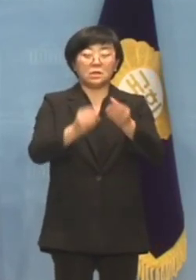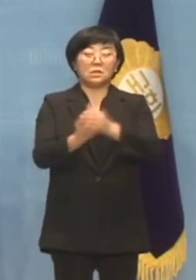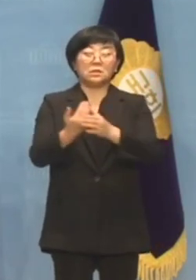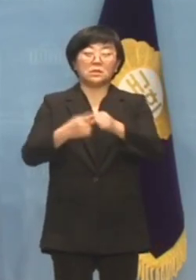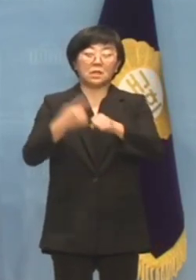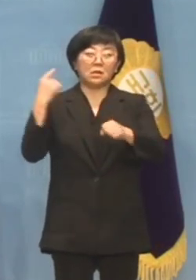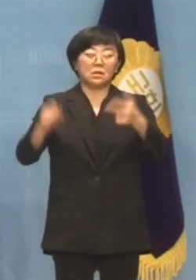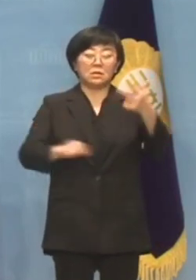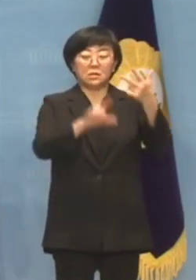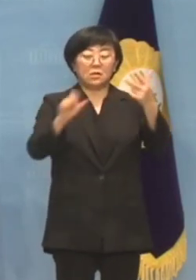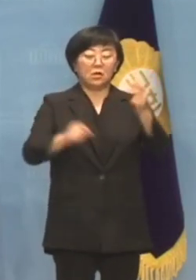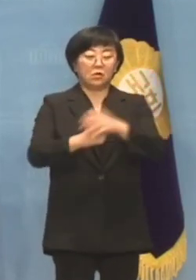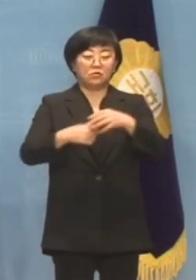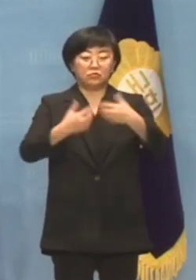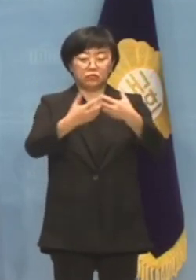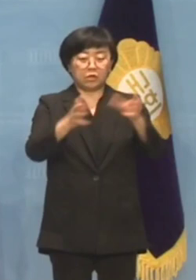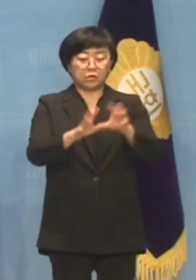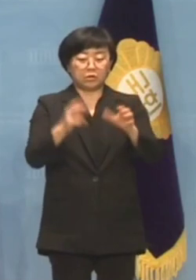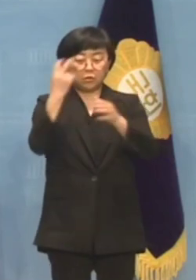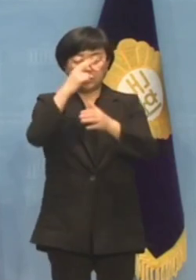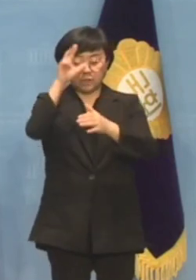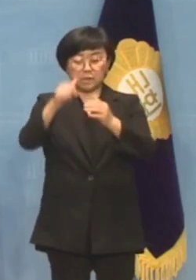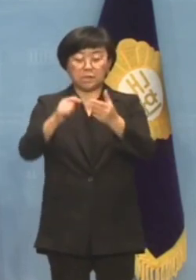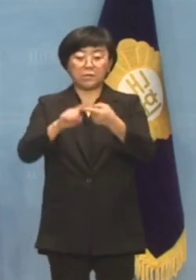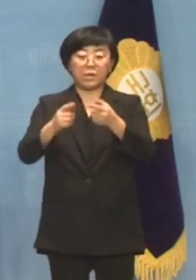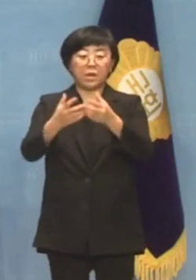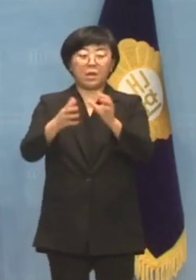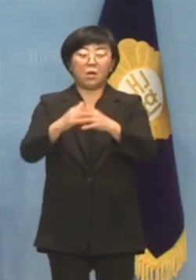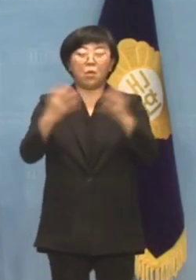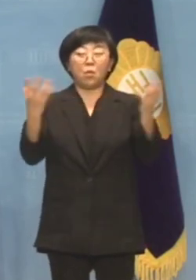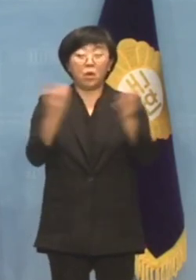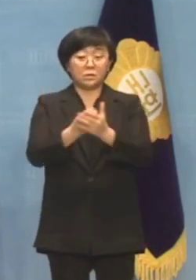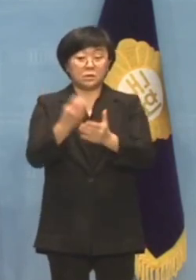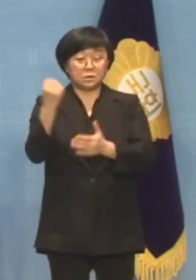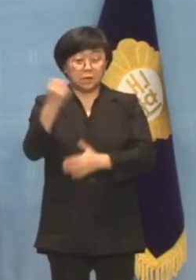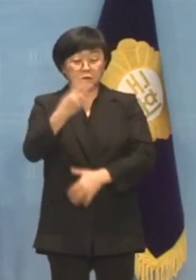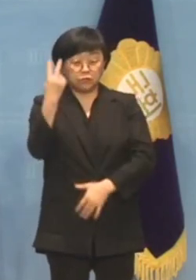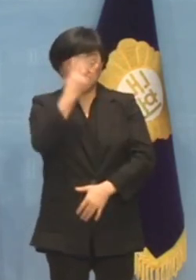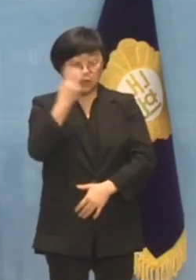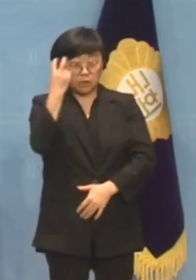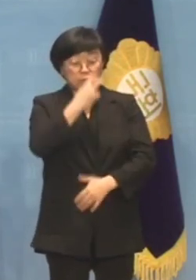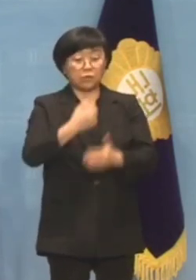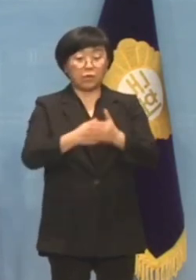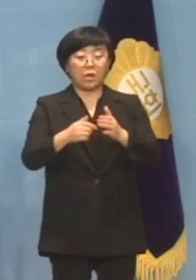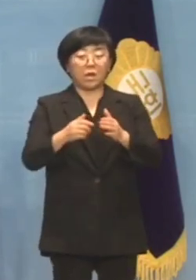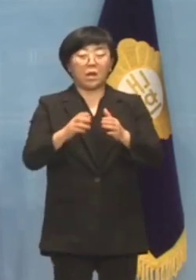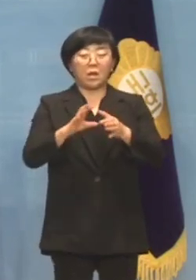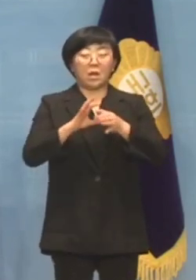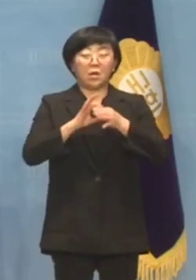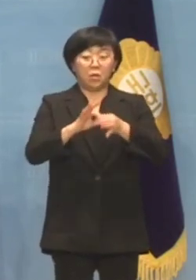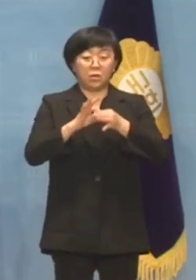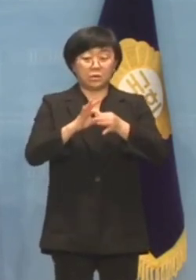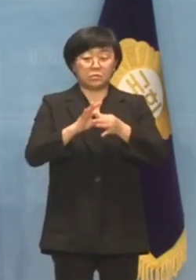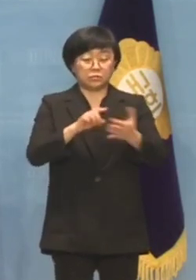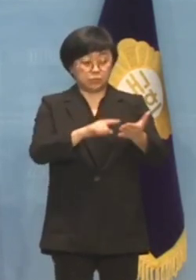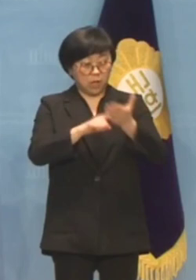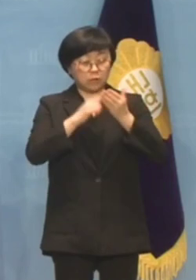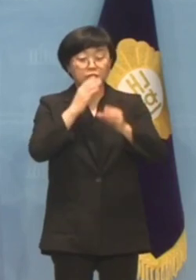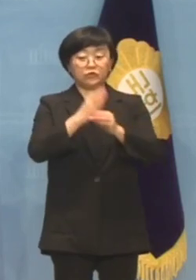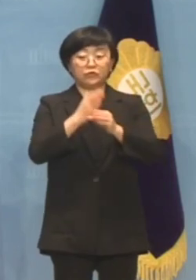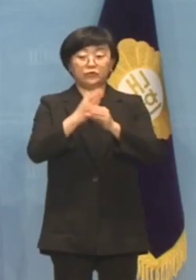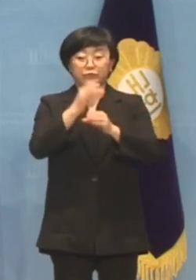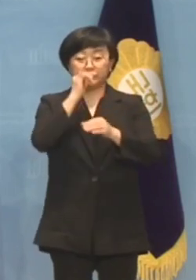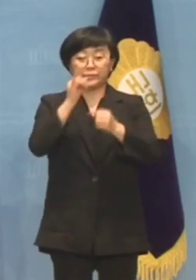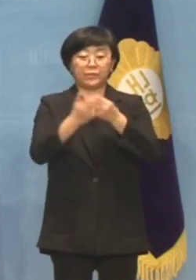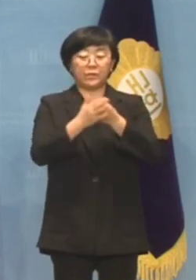작년 7월 구성된 검찰의 현 수사팀의 전면적인 재수사를 통해 사건의 실체가 서서히 밝혀지고